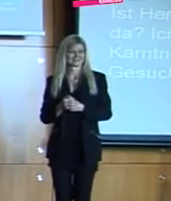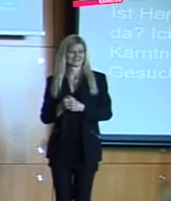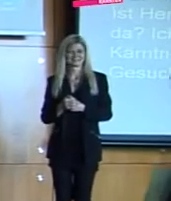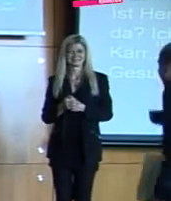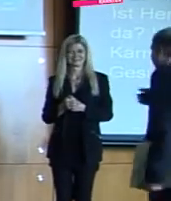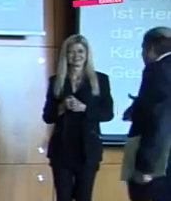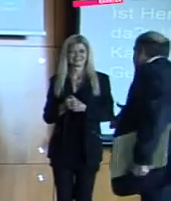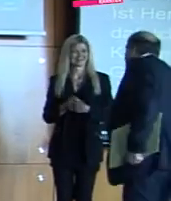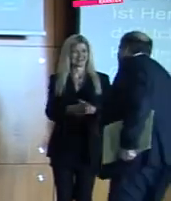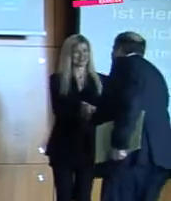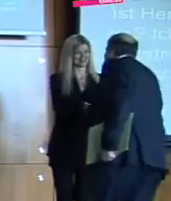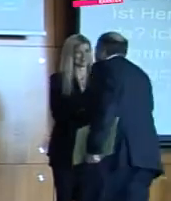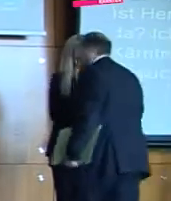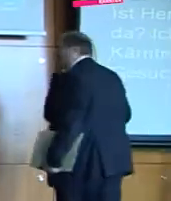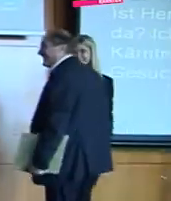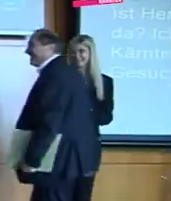Rolf Hollup.